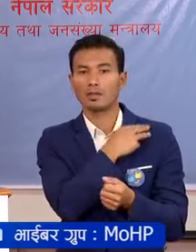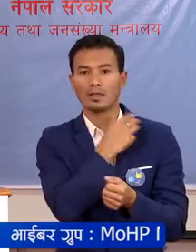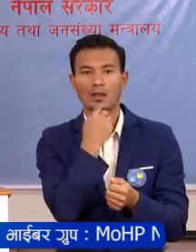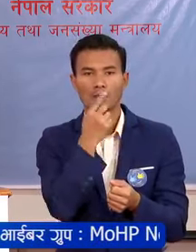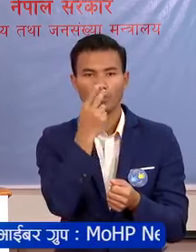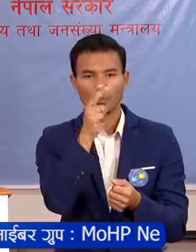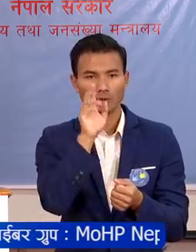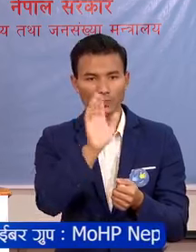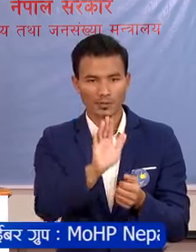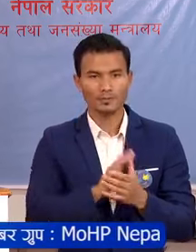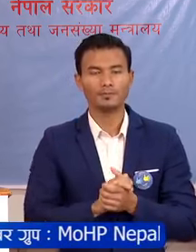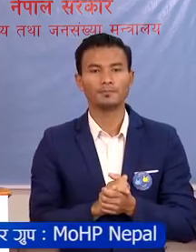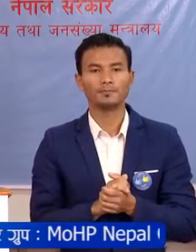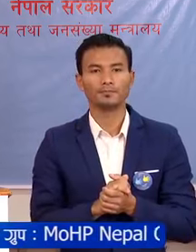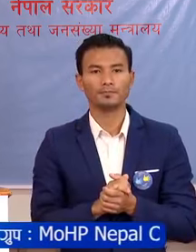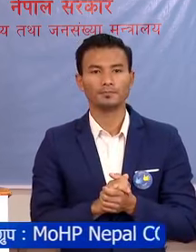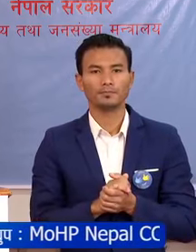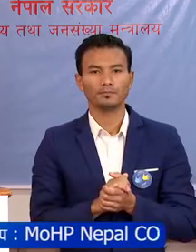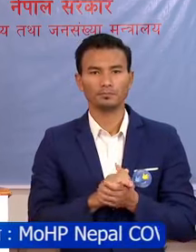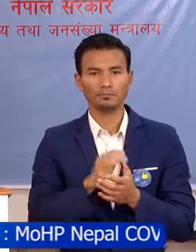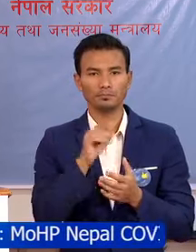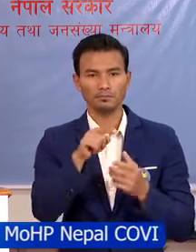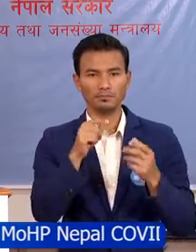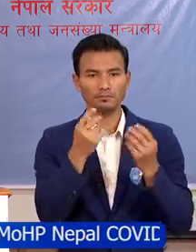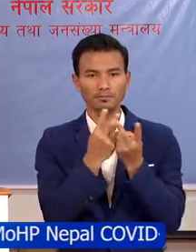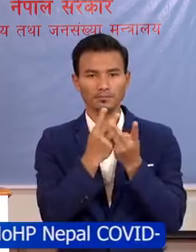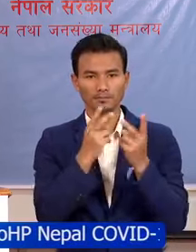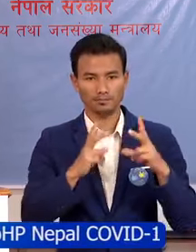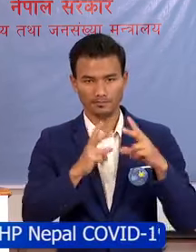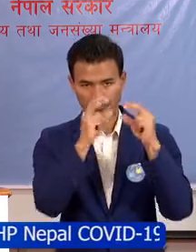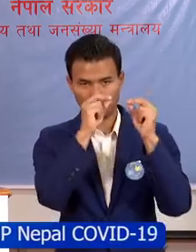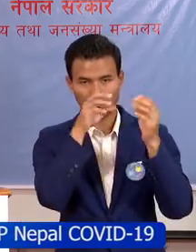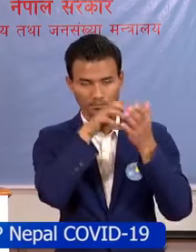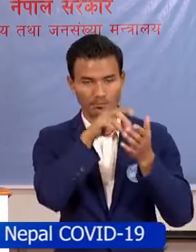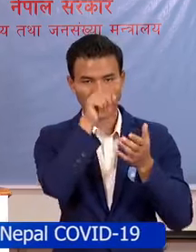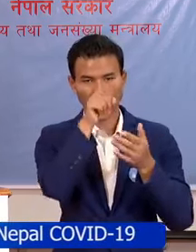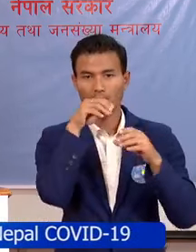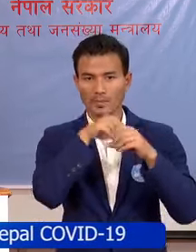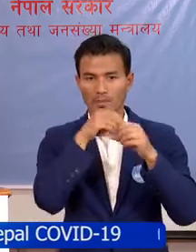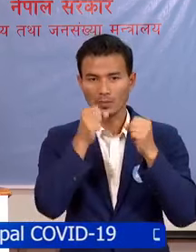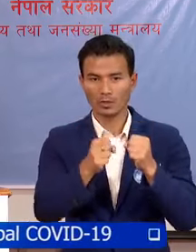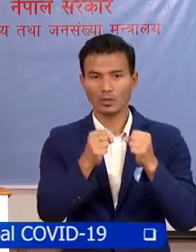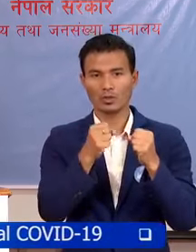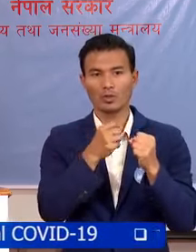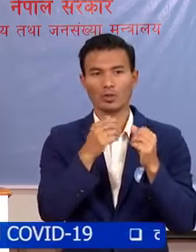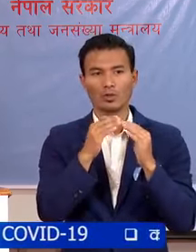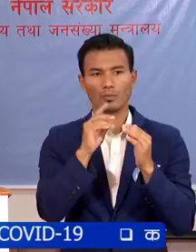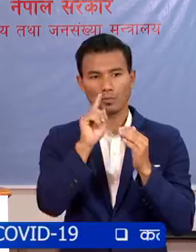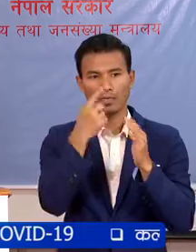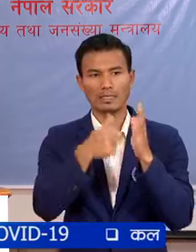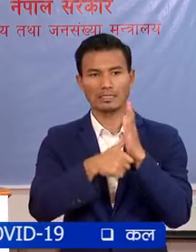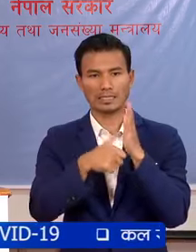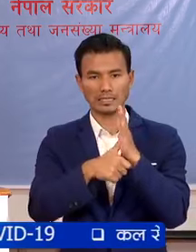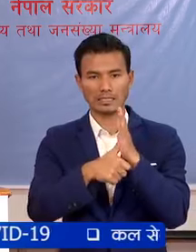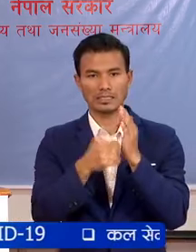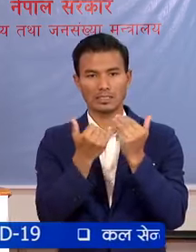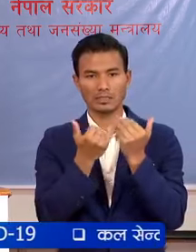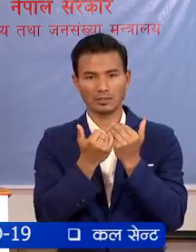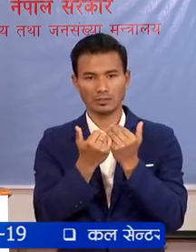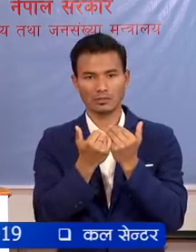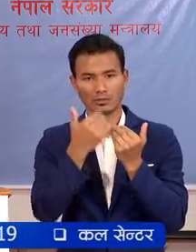बनिशकनू भागो छा जस्ते ये अपार्टमेन मा आयरे बसको ब्यागती को हमिले पहला जात पड़ताल करदा